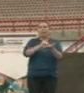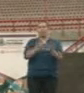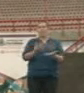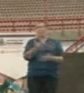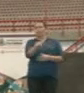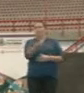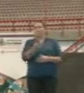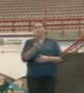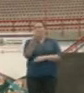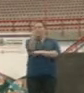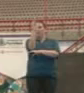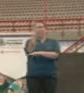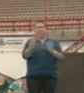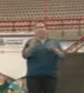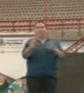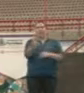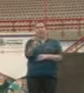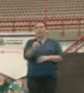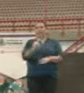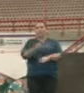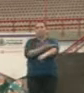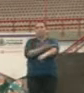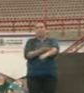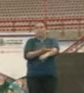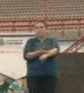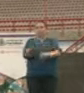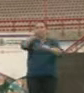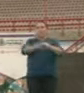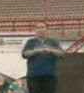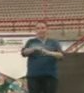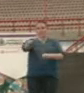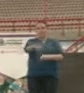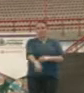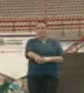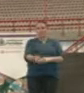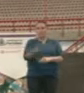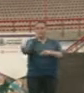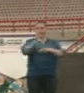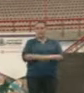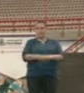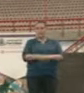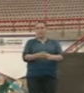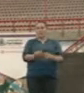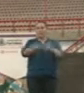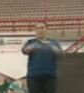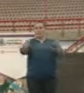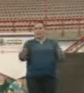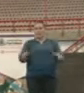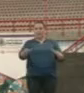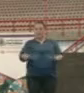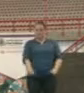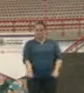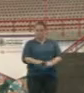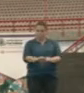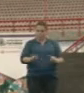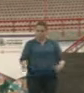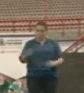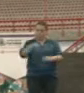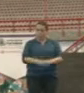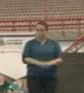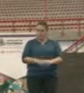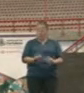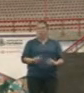desde sempre, eles se acostumaram a sentar no chão, a sentar em mesas baixas, para não ter